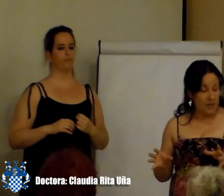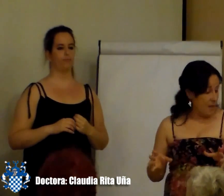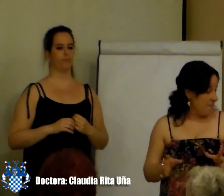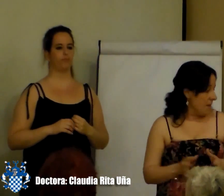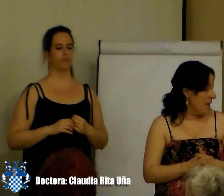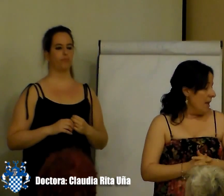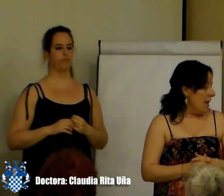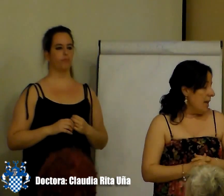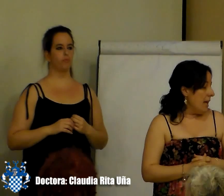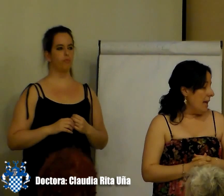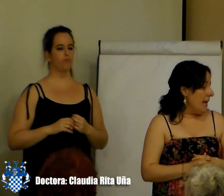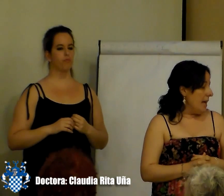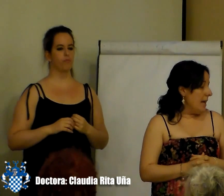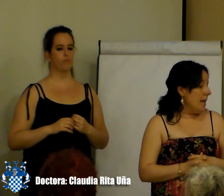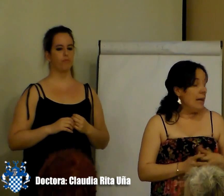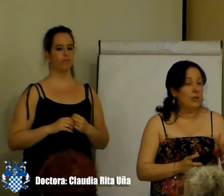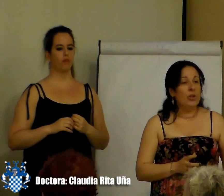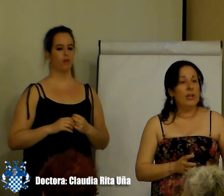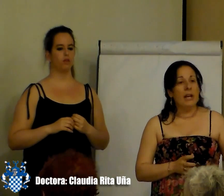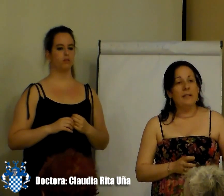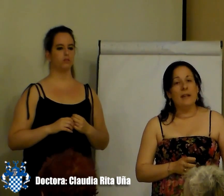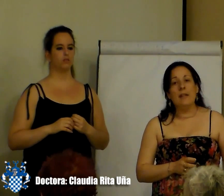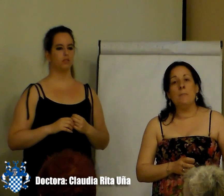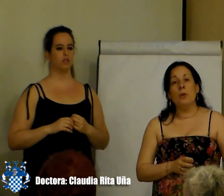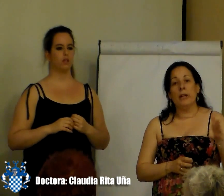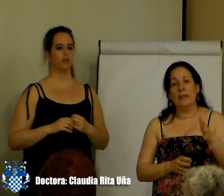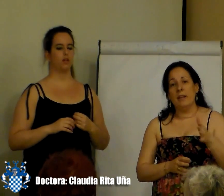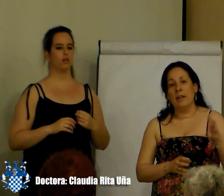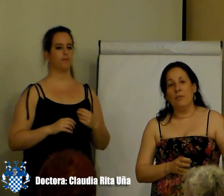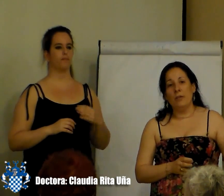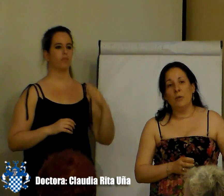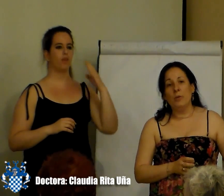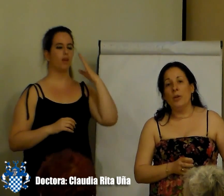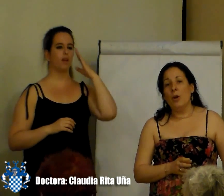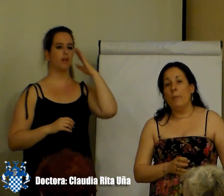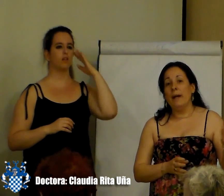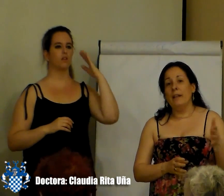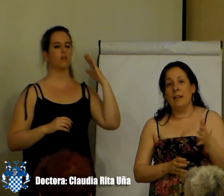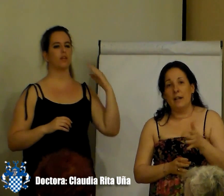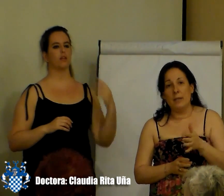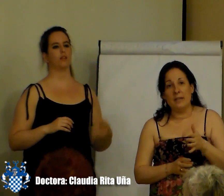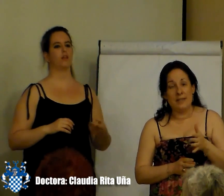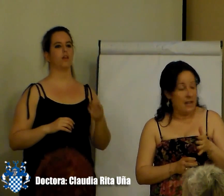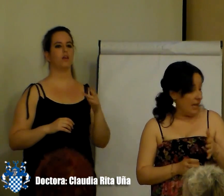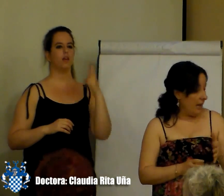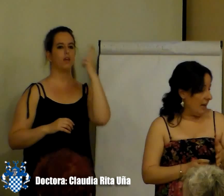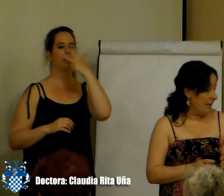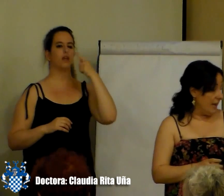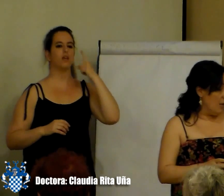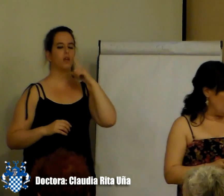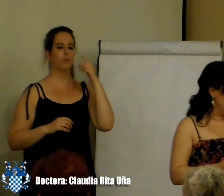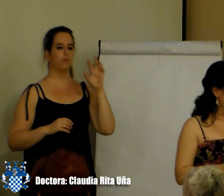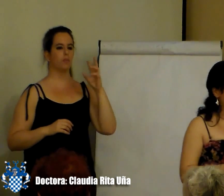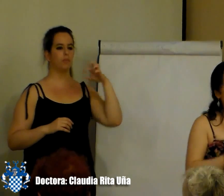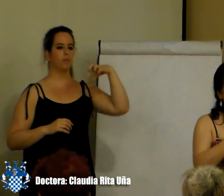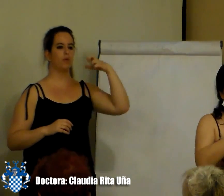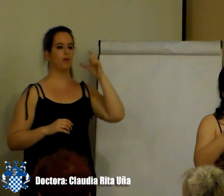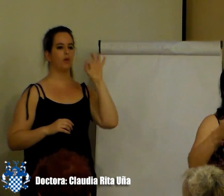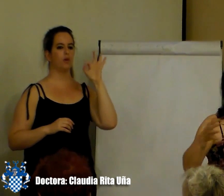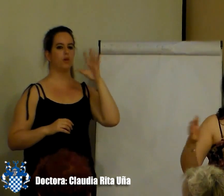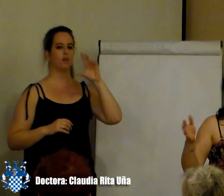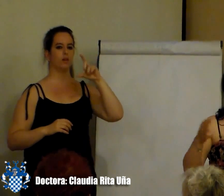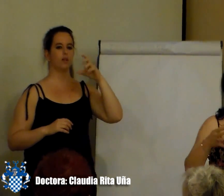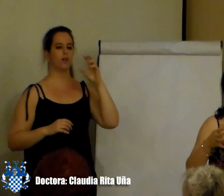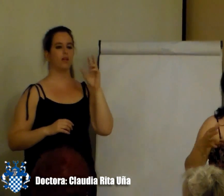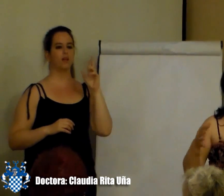reumatismos, ¿sí? En la historia, desde Hipócrates, que fue uno de los padres de la medicina, hasta nuestros